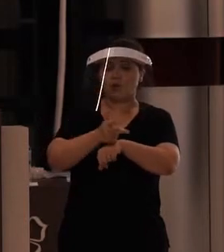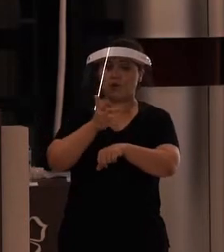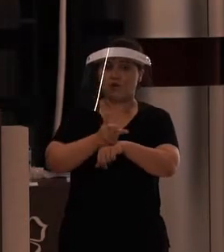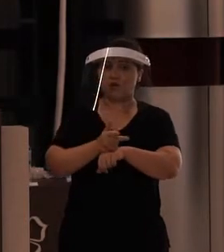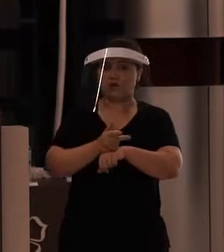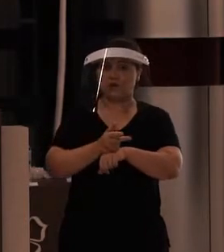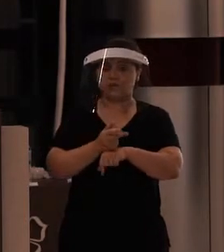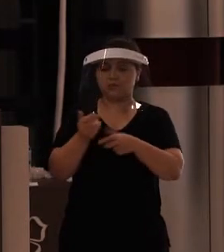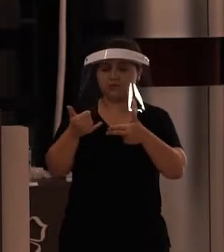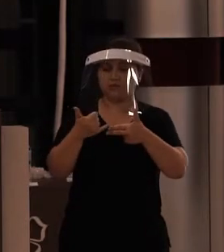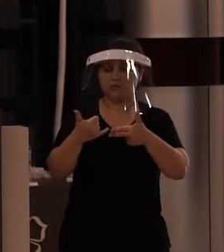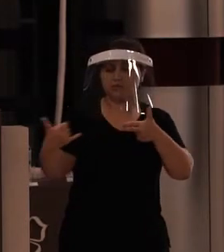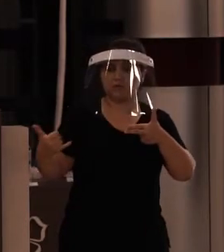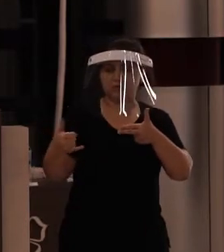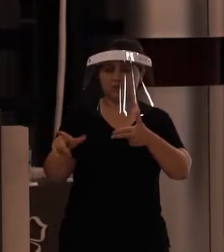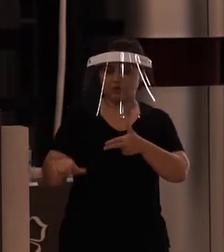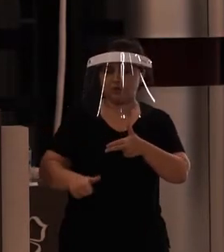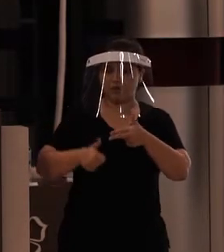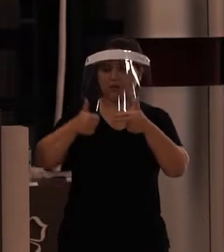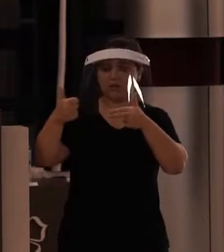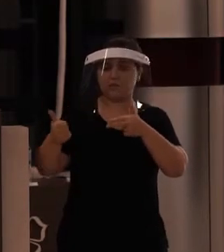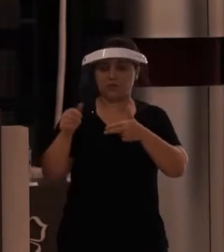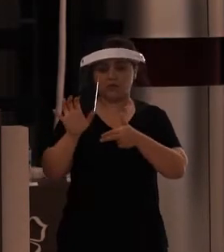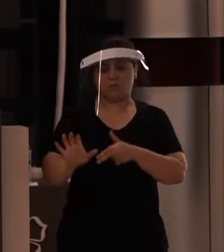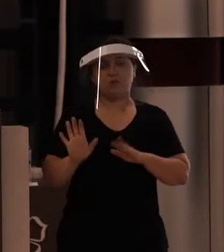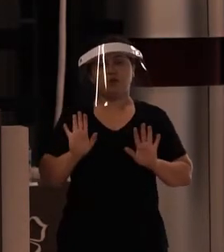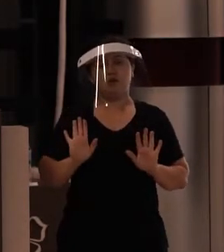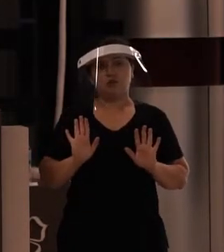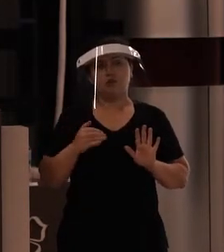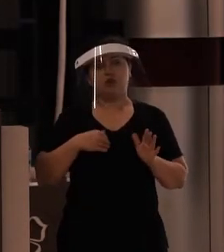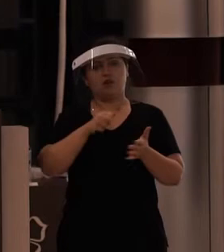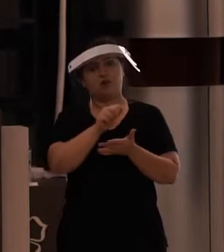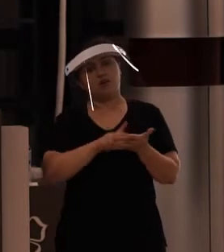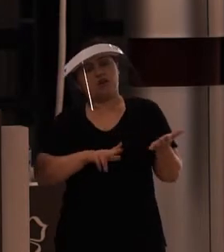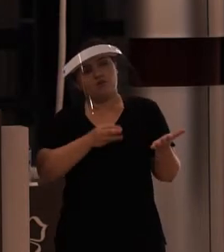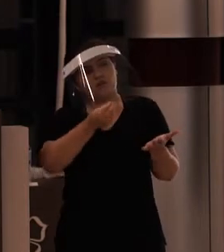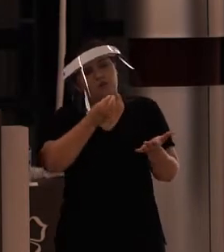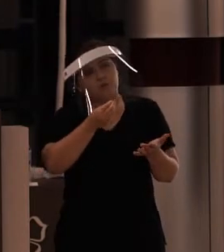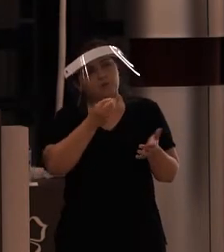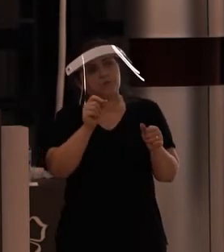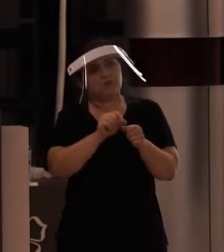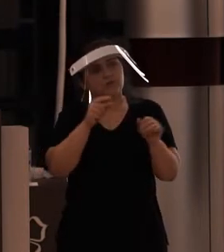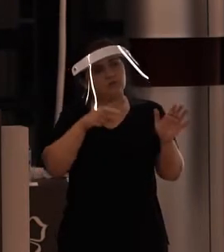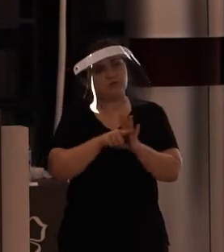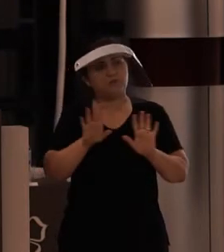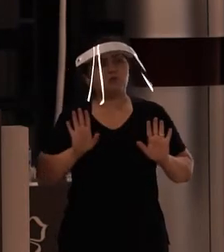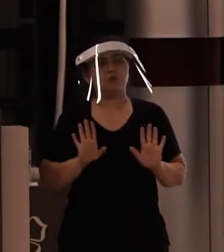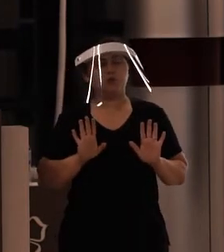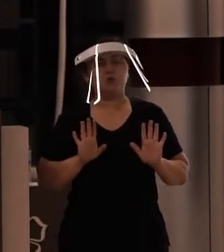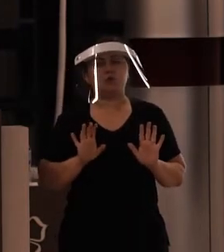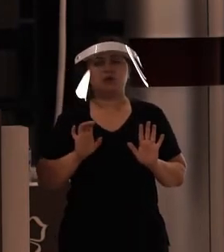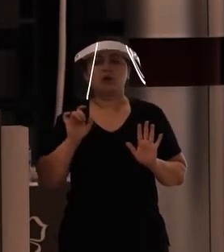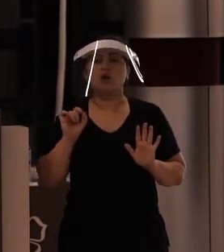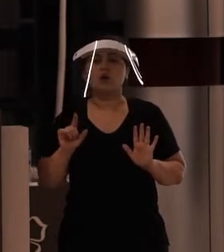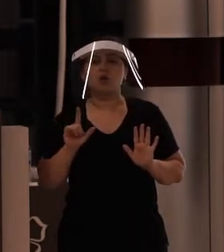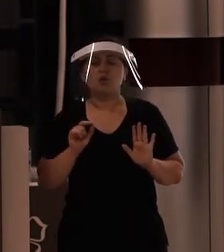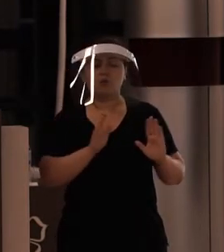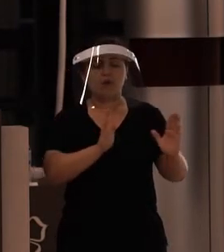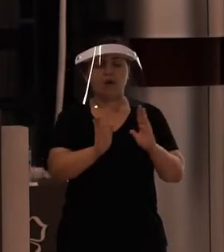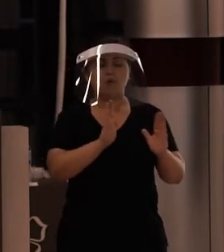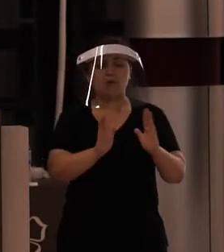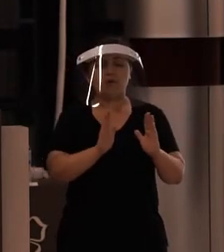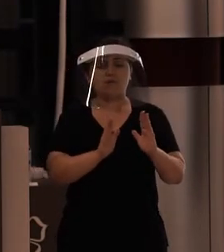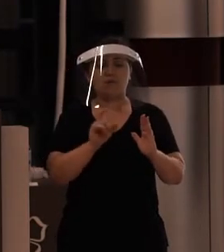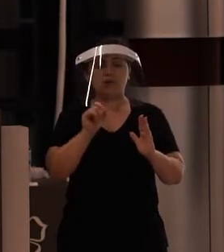térmica, qual termovisor que era melhor para eles. Aí, obviamente, eu só fiz uma pergunta, né? Qual que é a faixa, qual